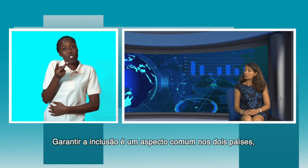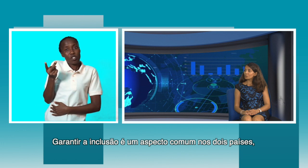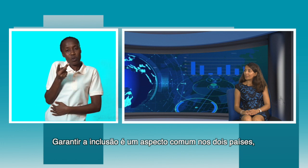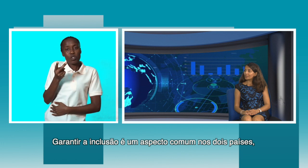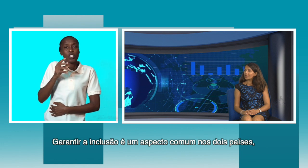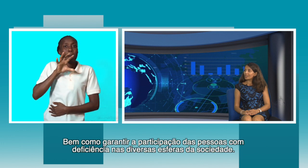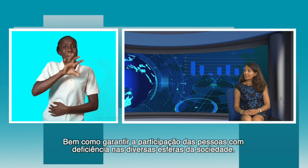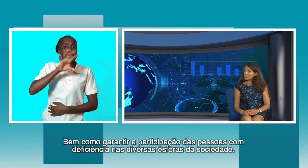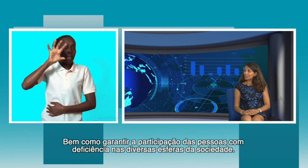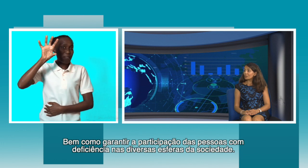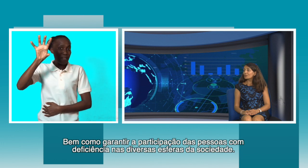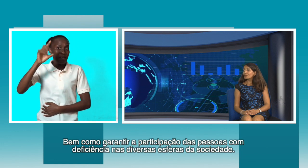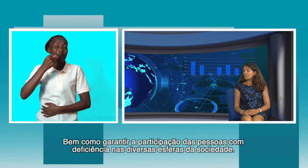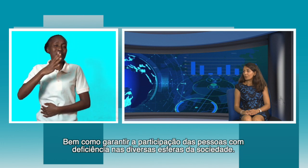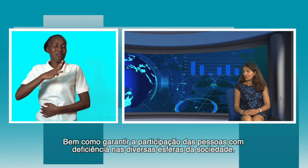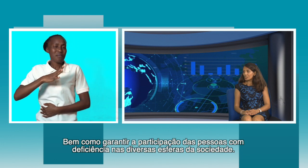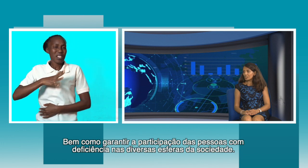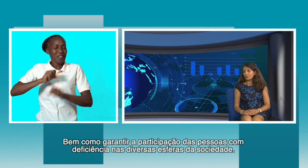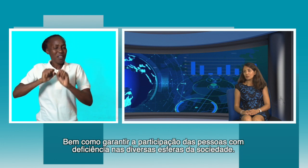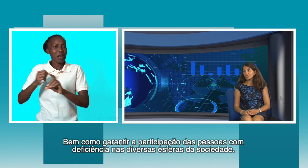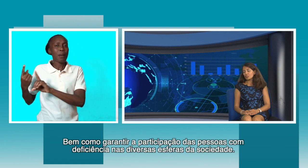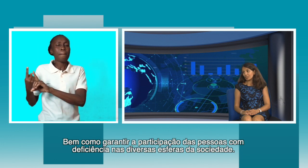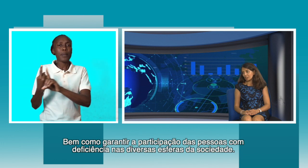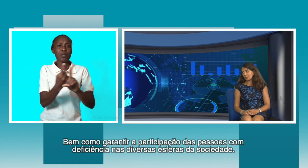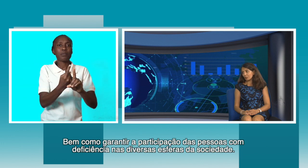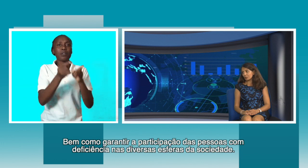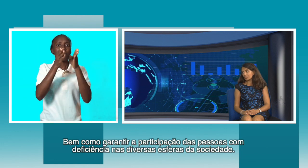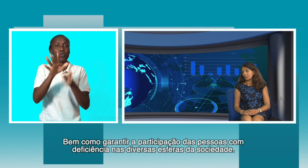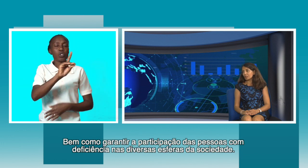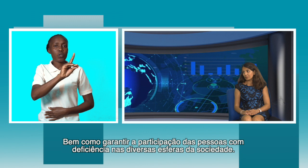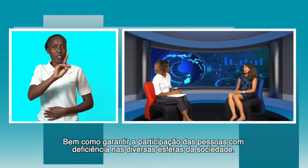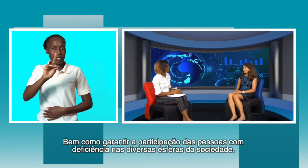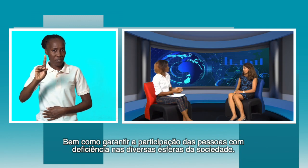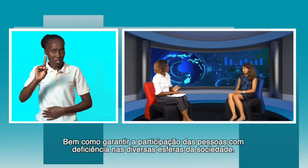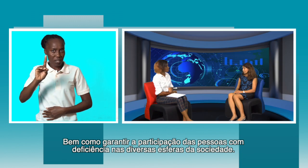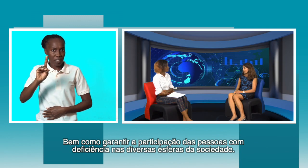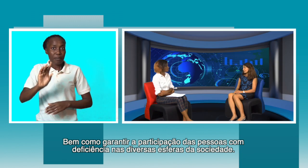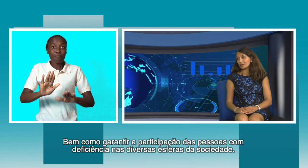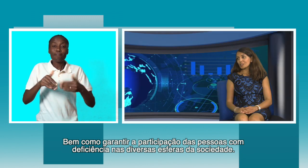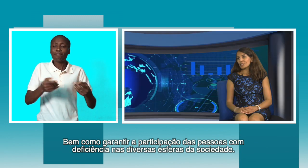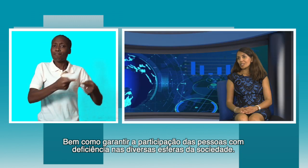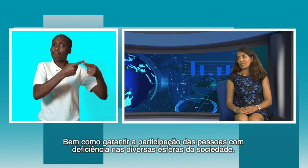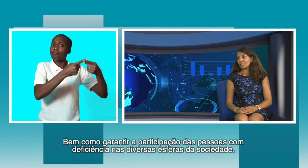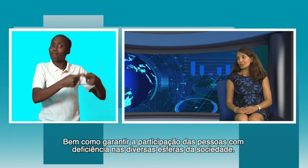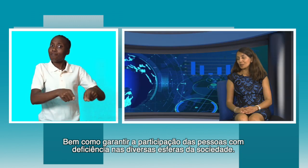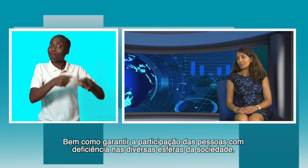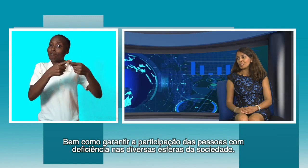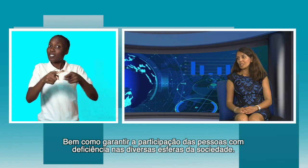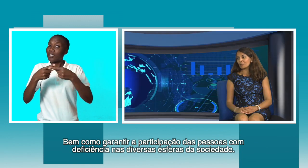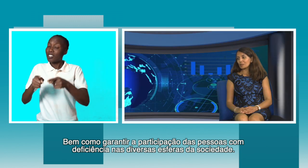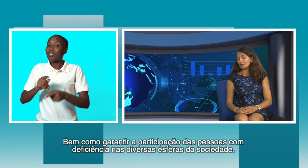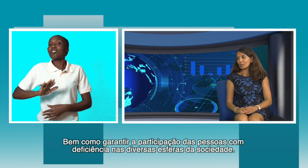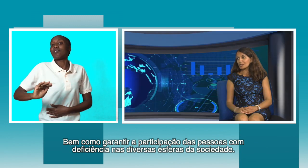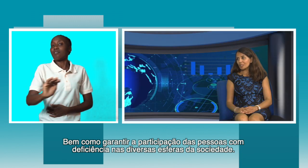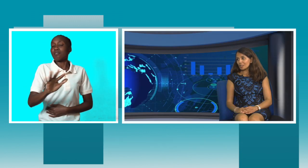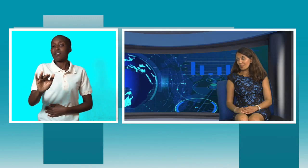dois países bem como garantir a participação de pessoas com deficiência nas diversas esferas